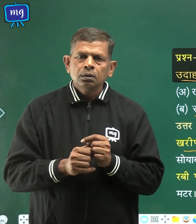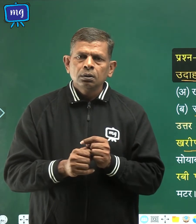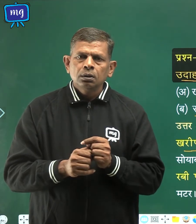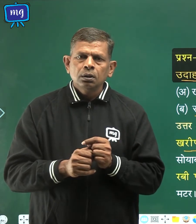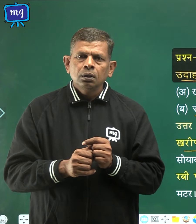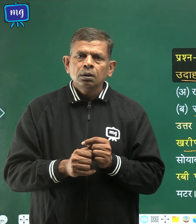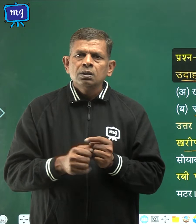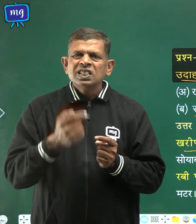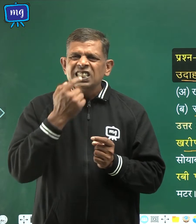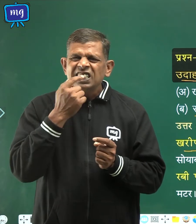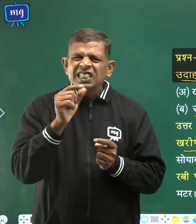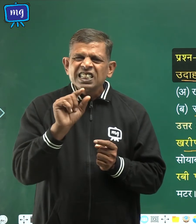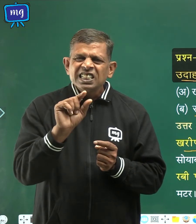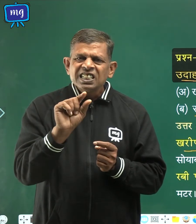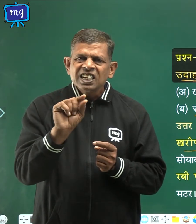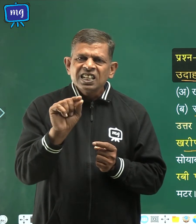धान,